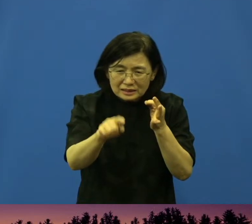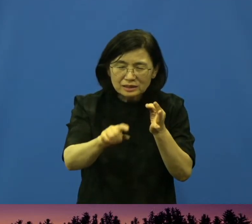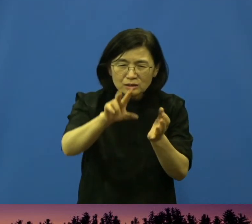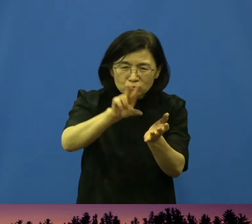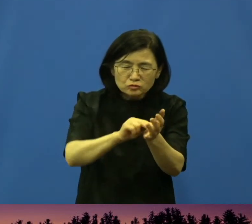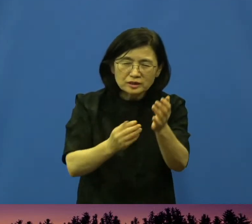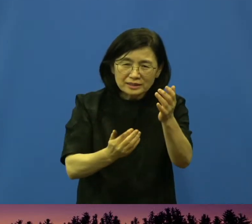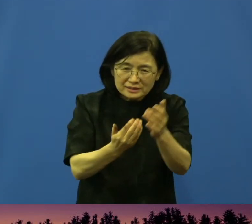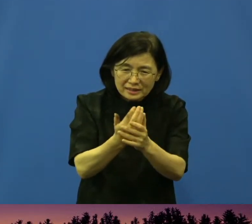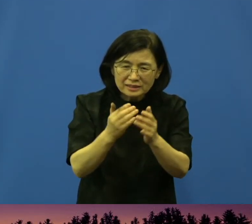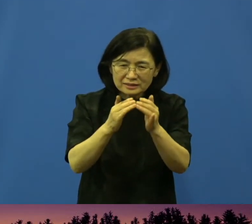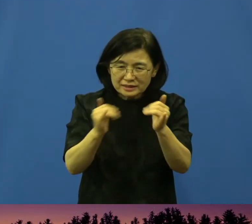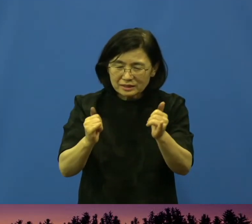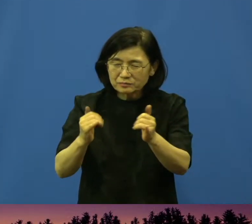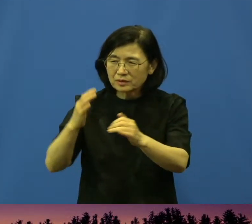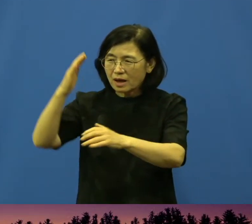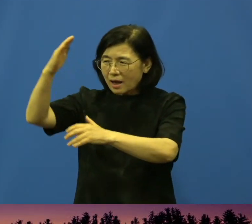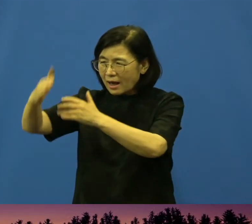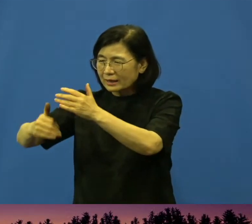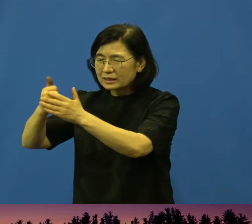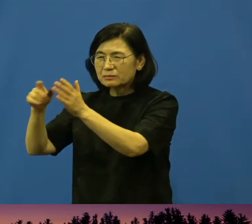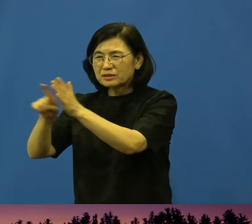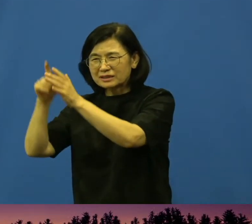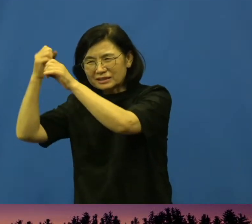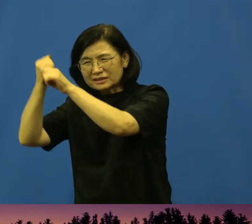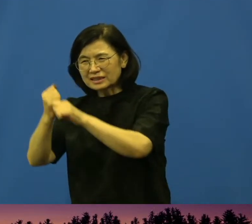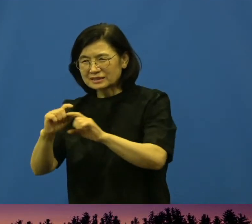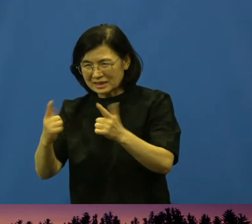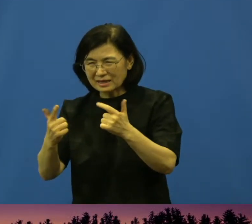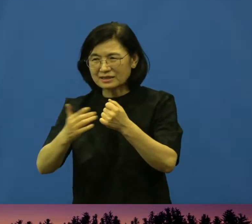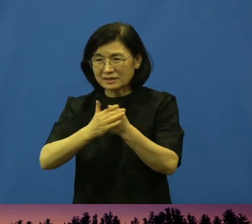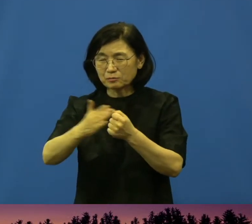그래서 여러분, 자신의 힘을 믿고 살아가는 사람들의 모습을